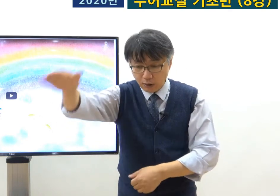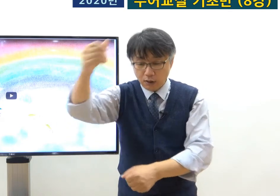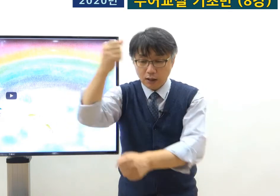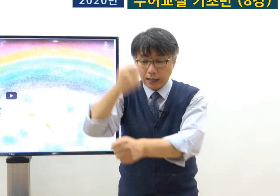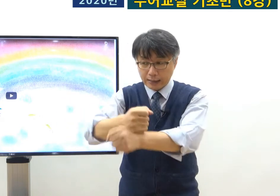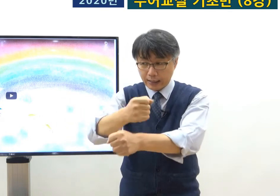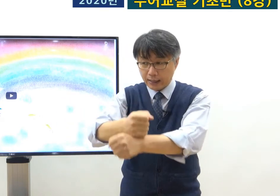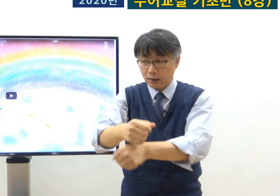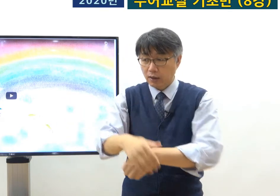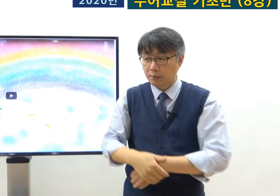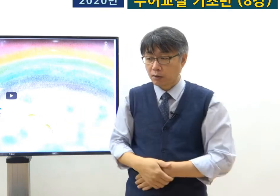가려 하네 이렇게 하면 되고요.